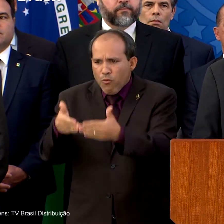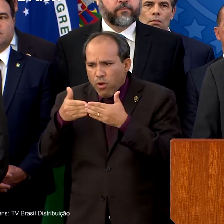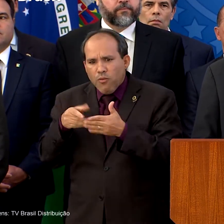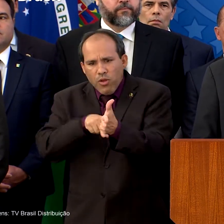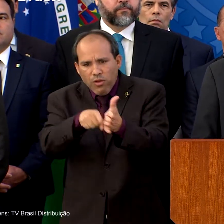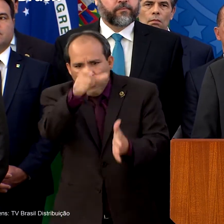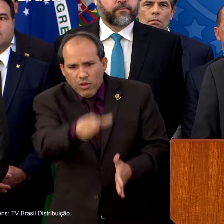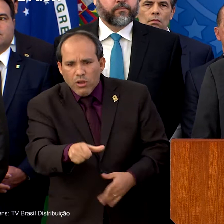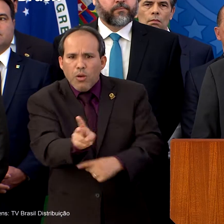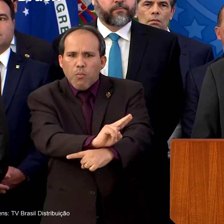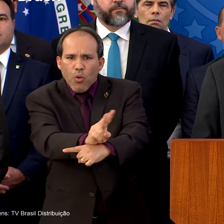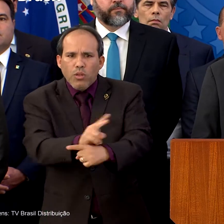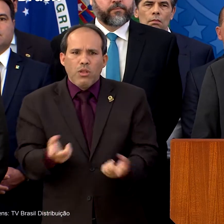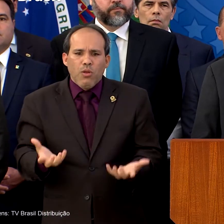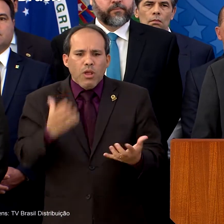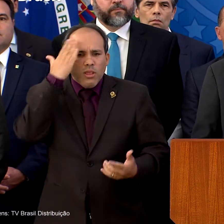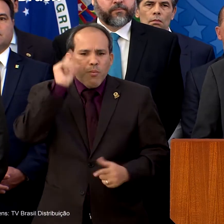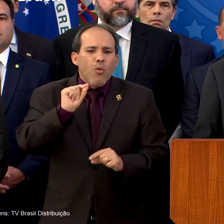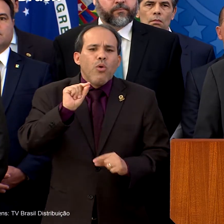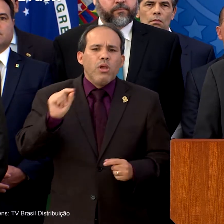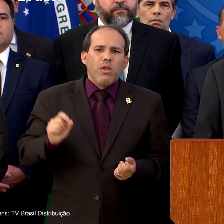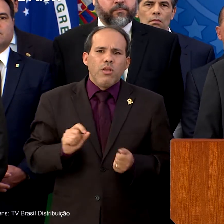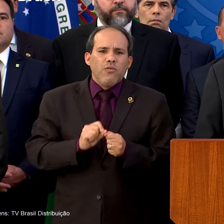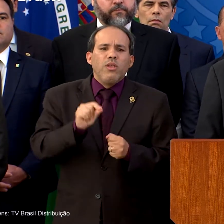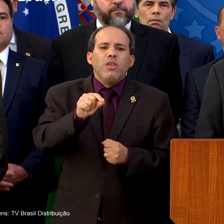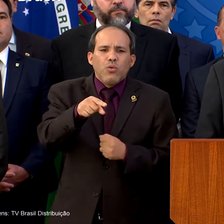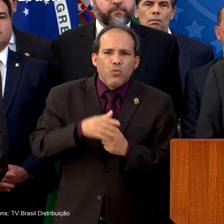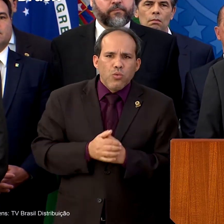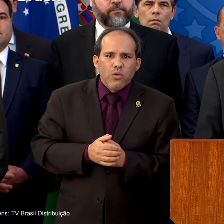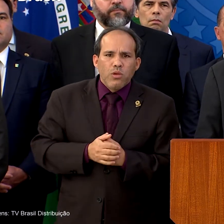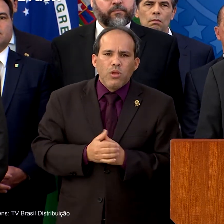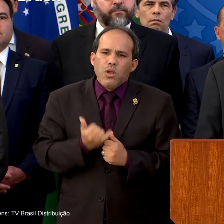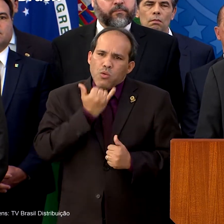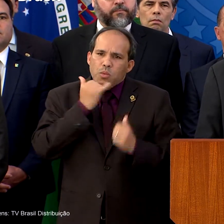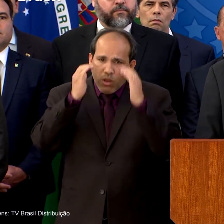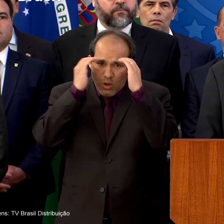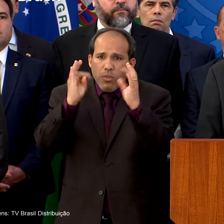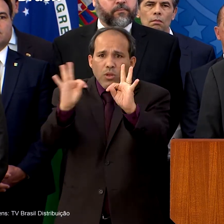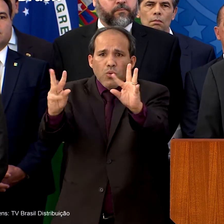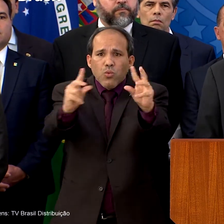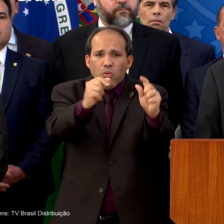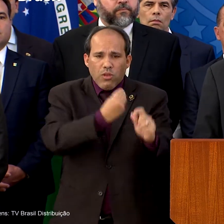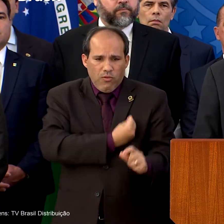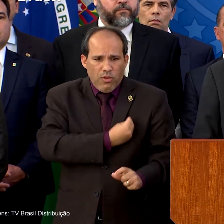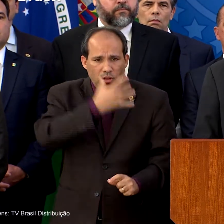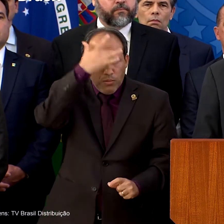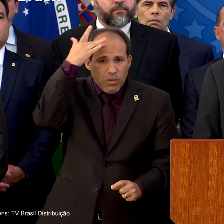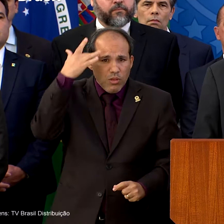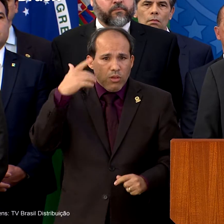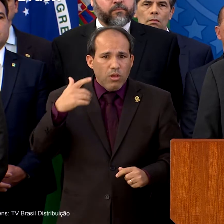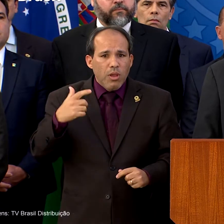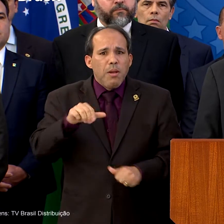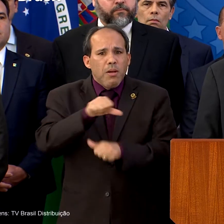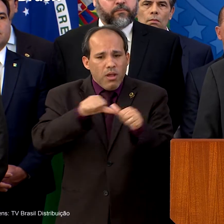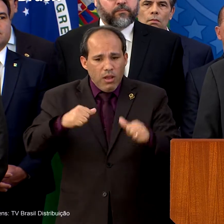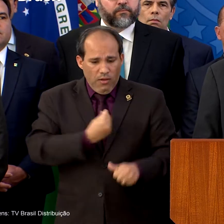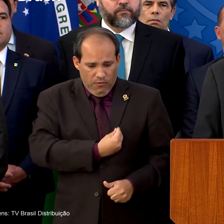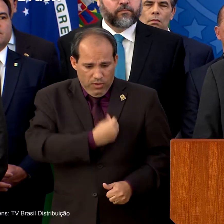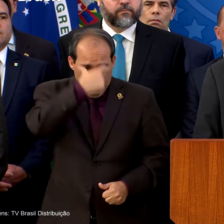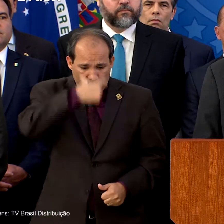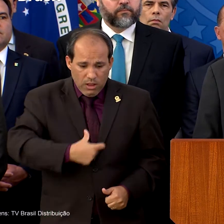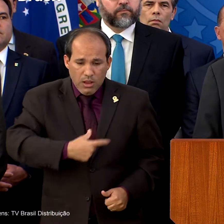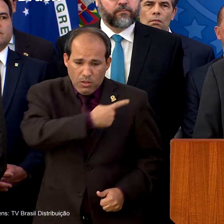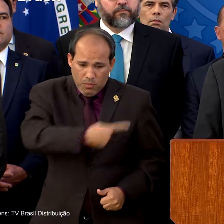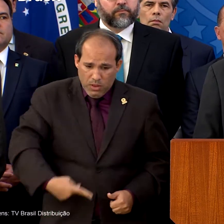investigado com todo respeito a todas as vidas do brasil acredito que a vida do pré da república